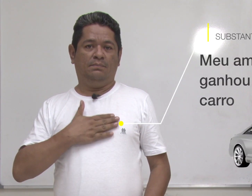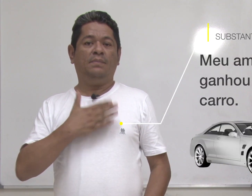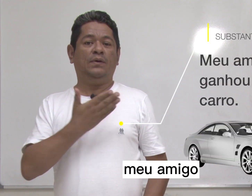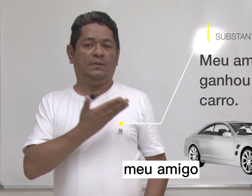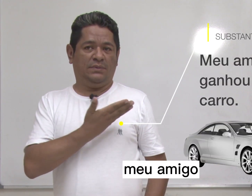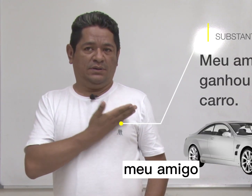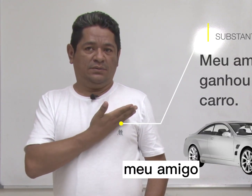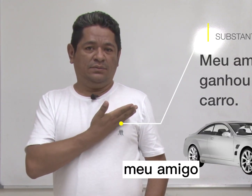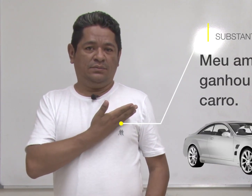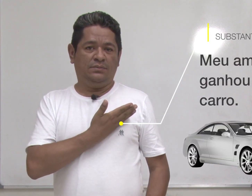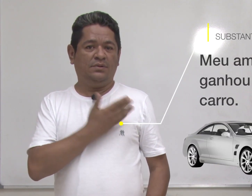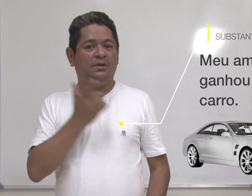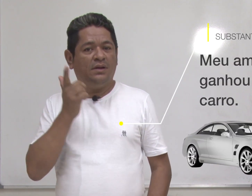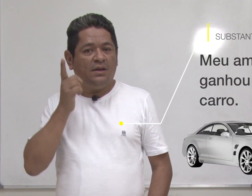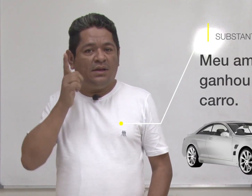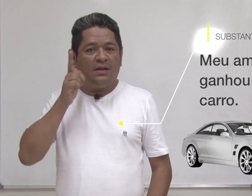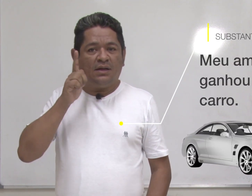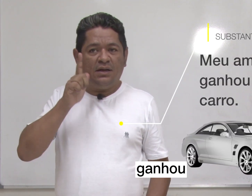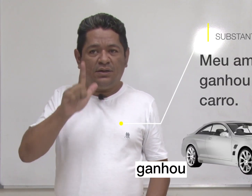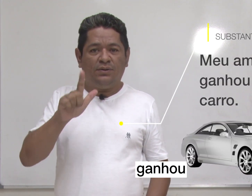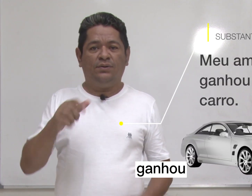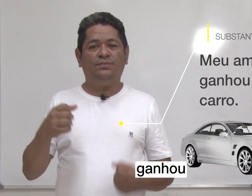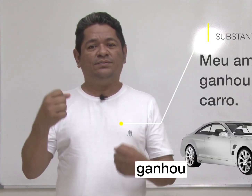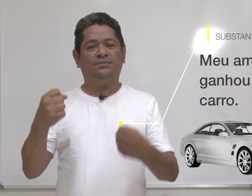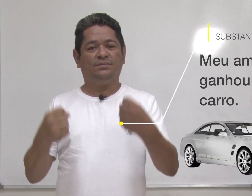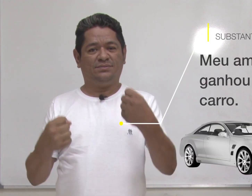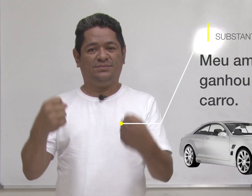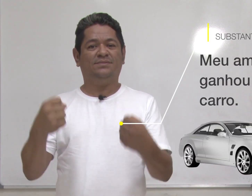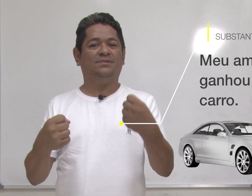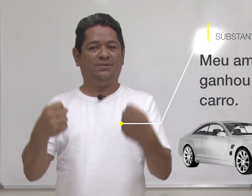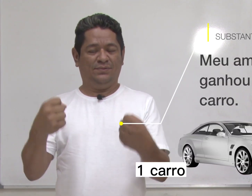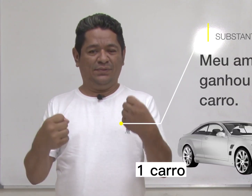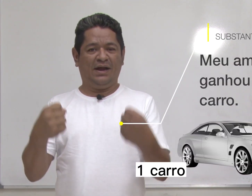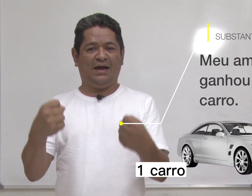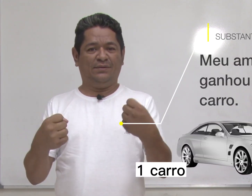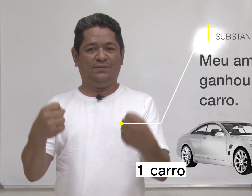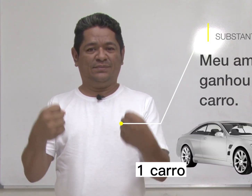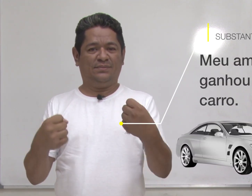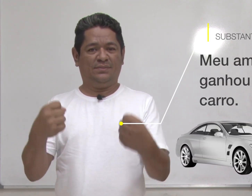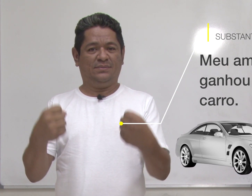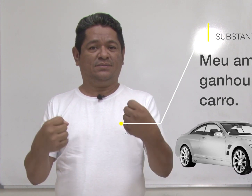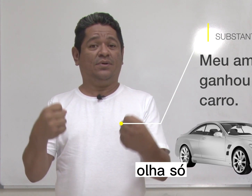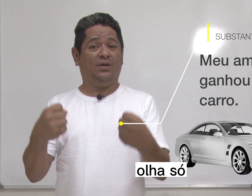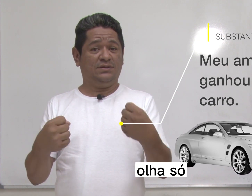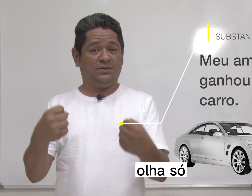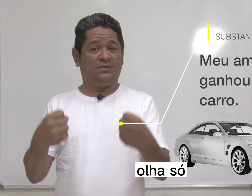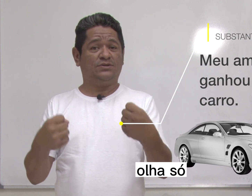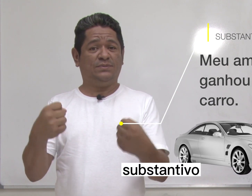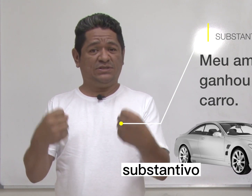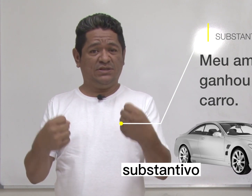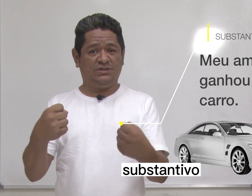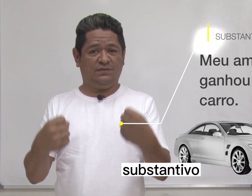Meu amigo ganhou um carro. Olha só, substantivo.